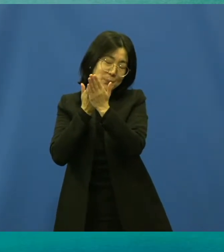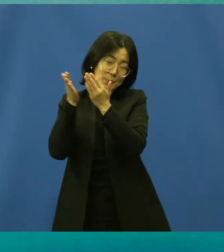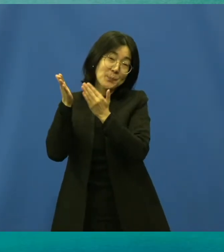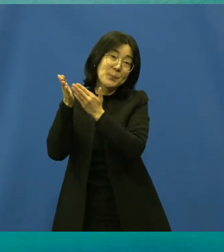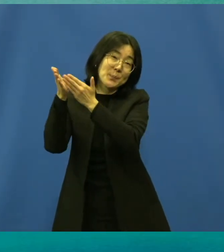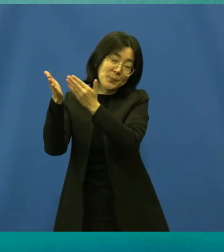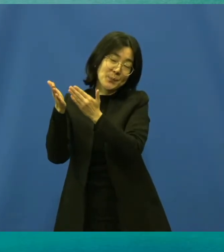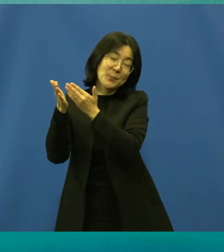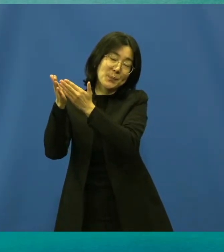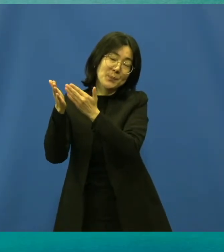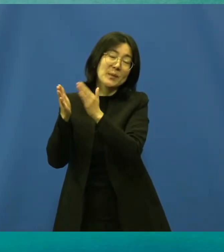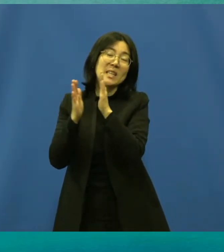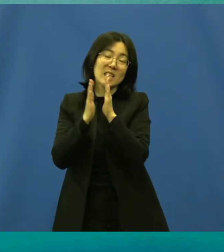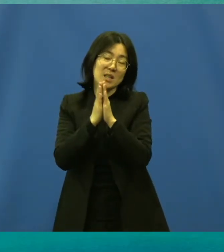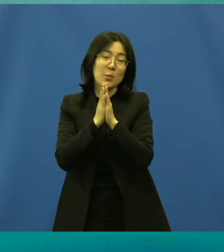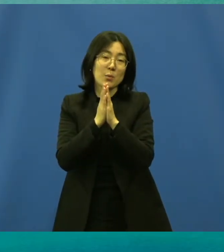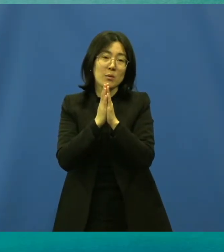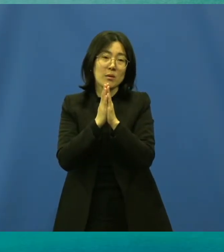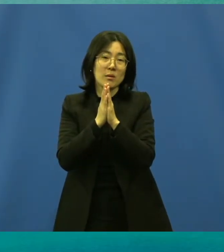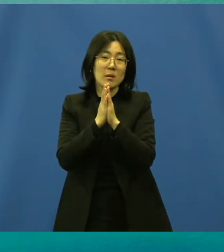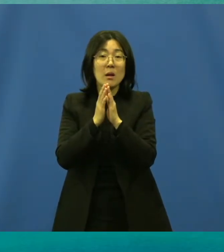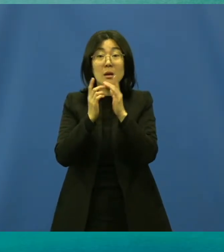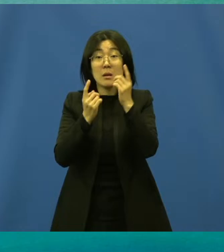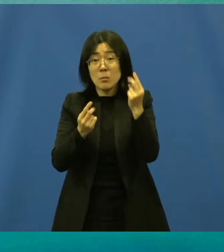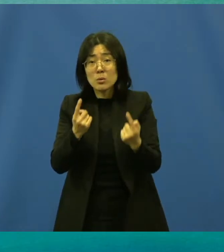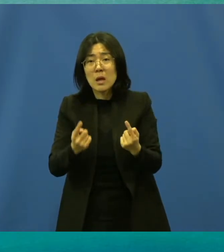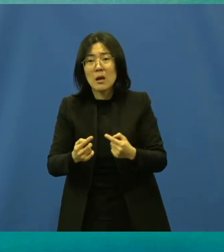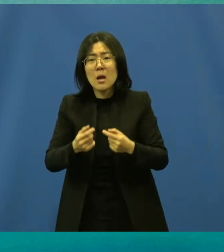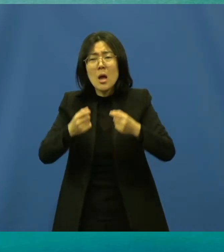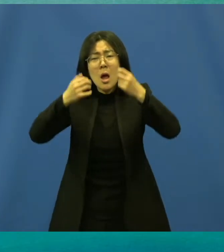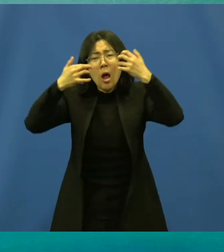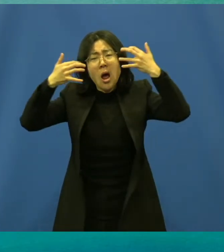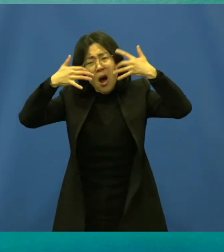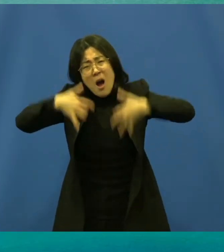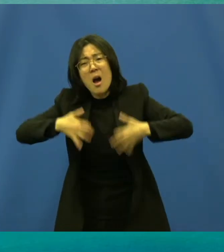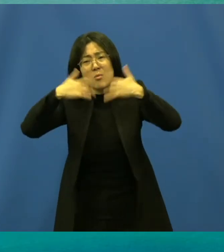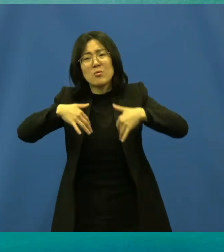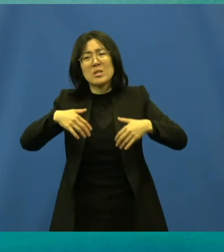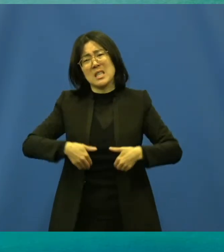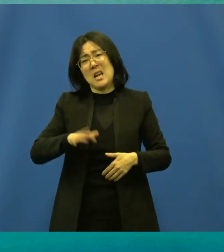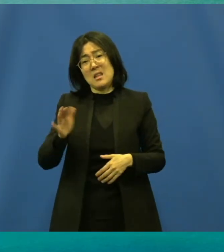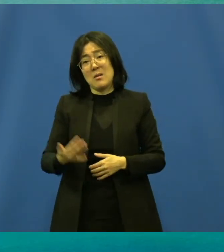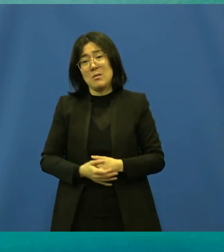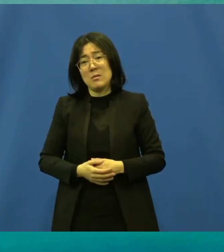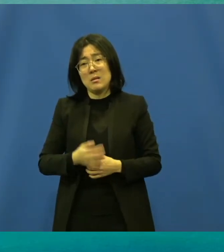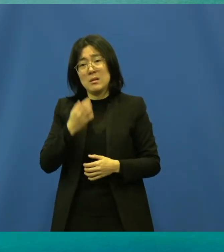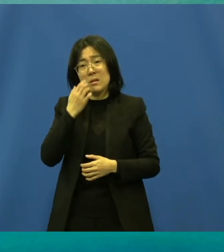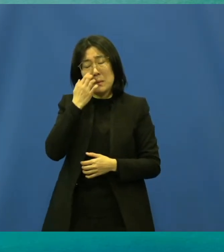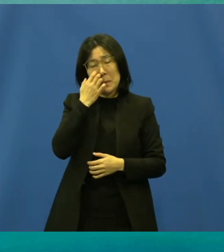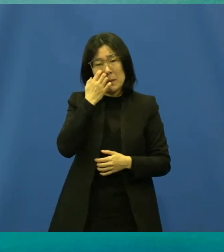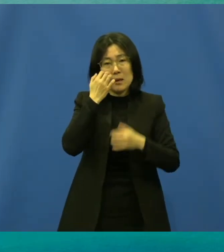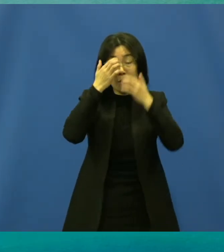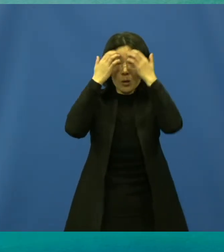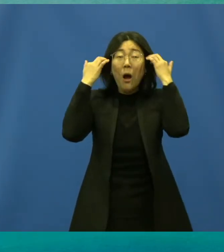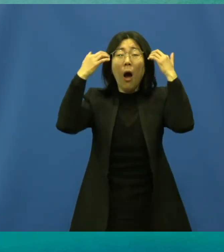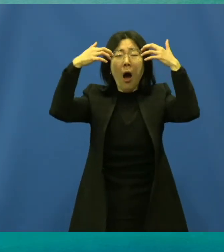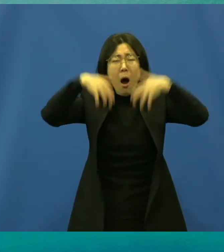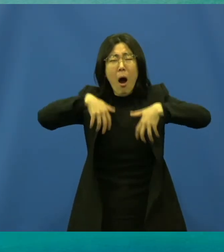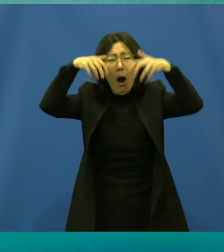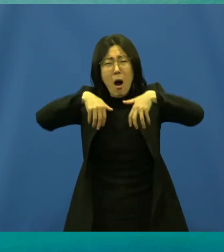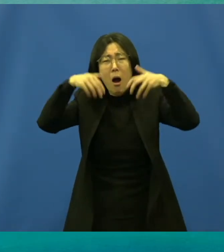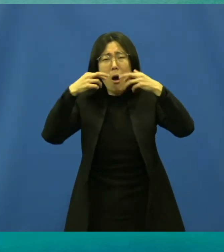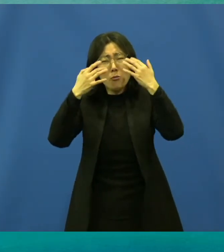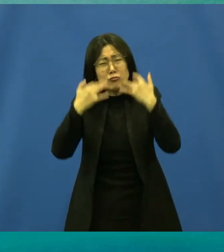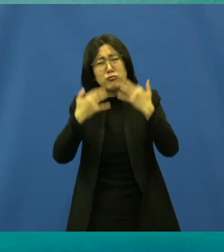고통 속에서 부르짖는 기도는 진실합니다. 감상적이거나 낭만적인 기도가 아닙니다. 매우 현실적입니다. 물러설 곳이